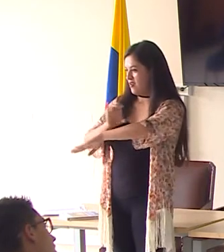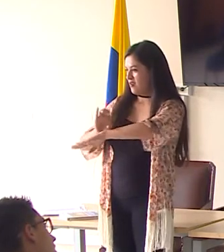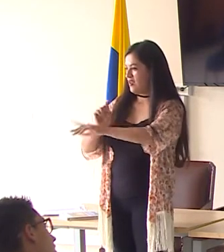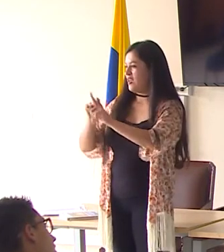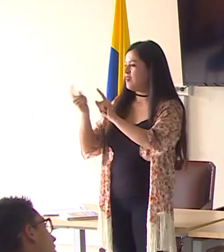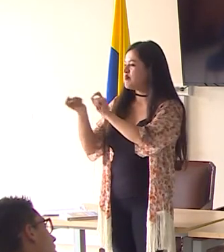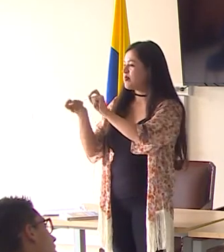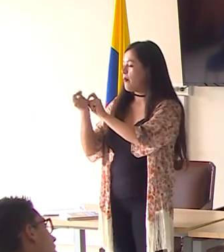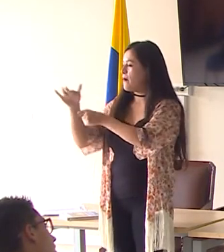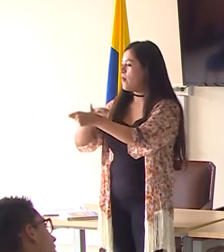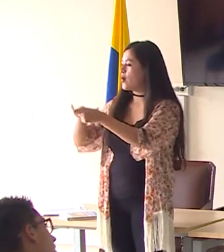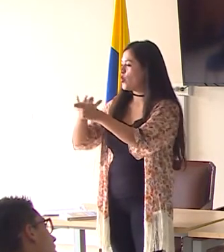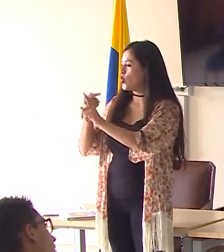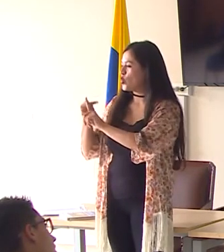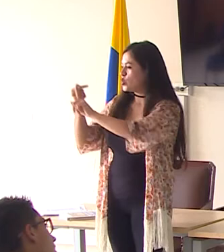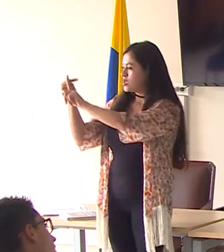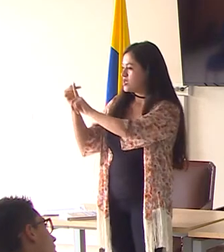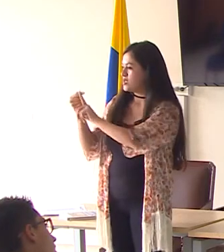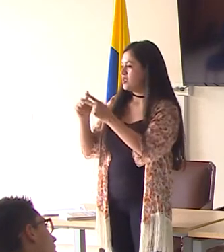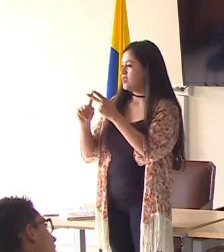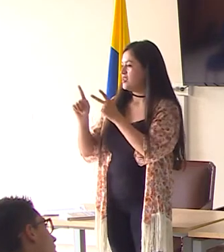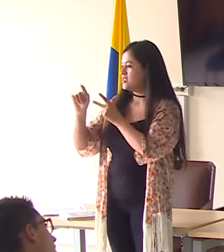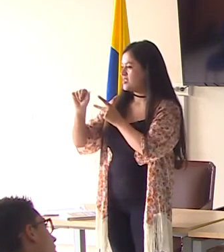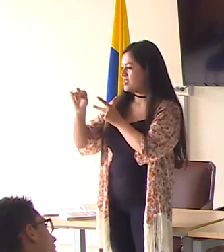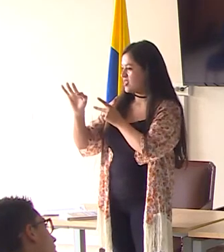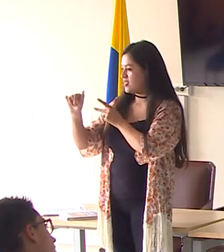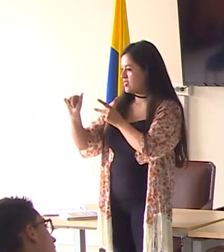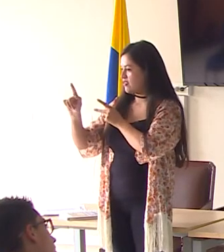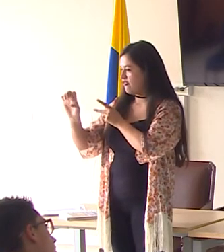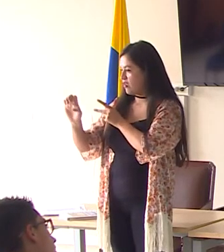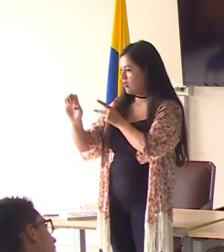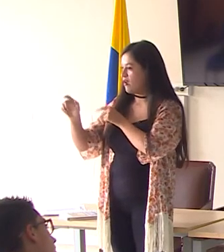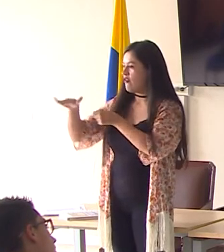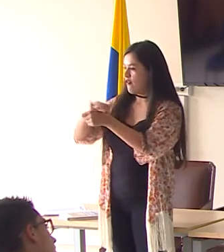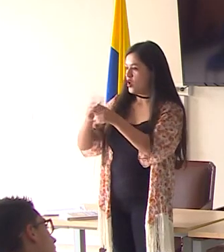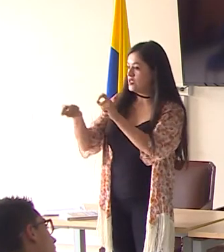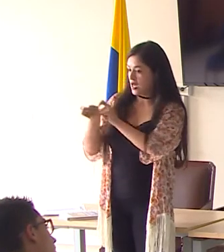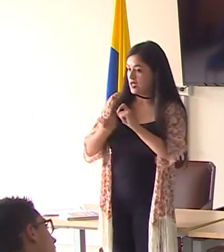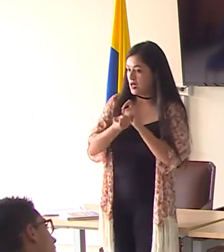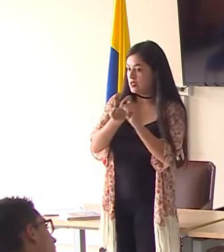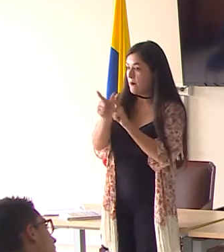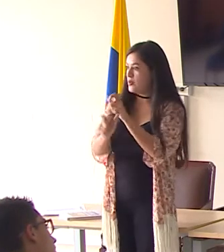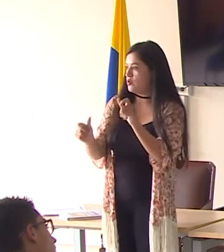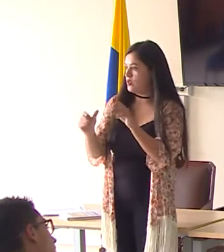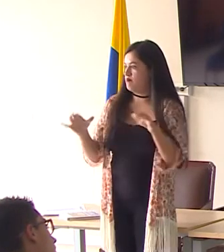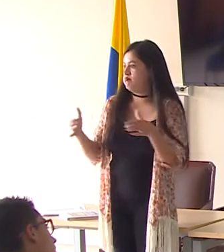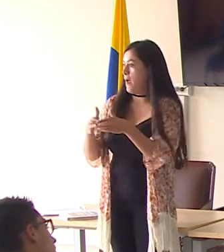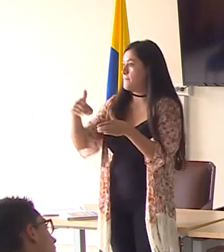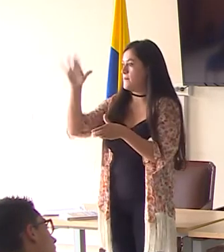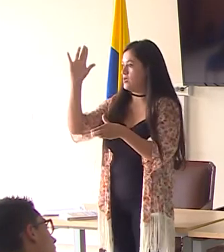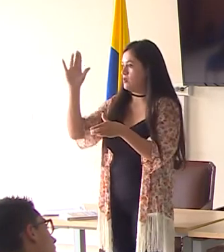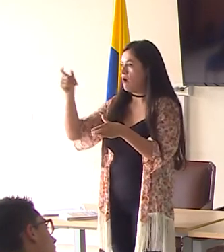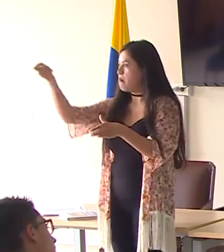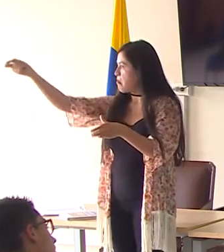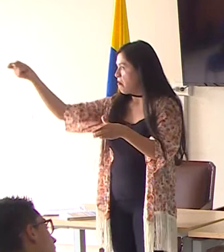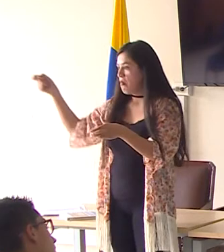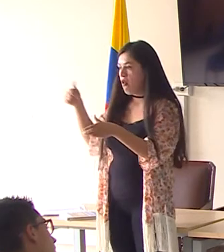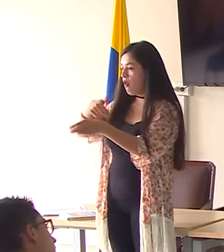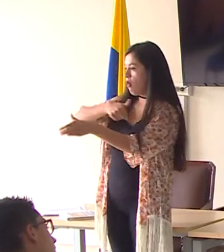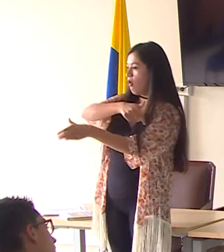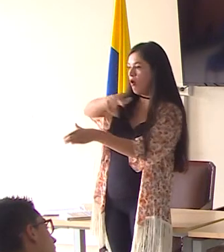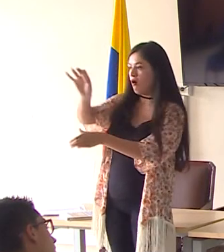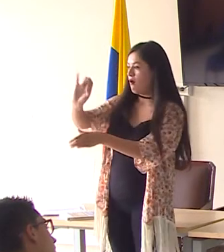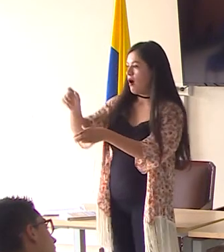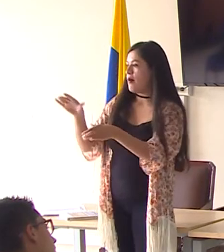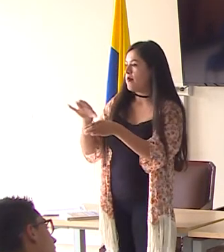cruces en santa fe y durante el siglo 19 todo el crecimiento demográfico no